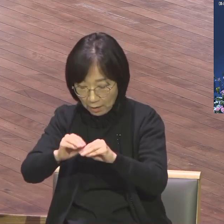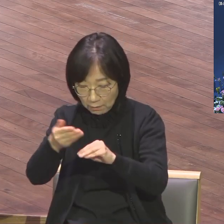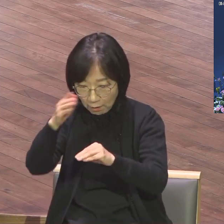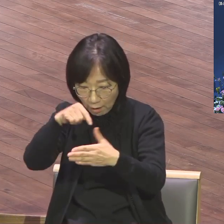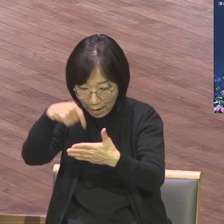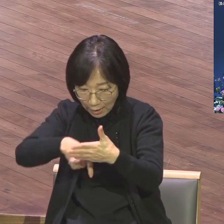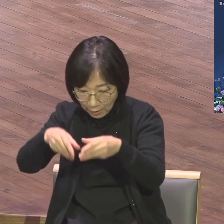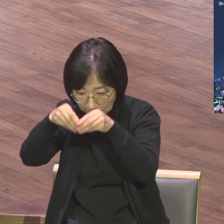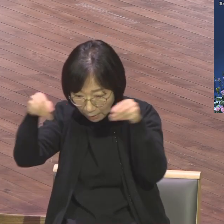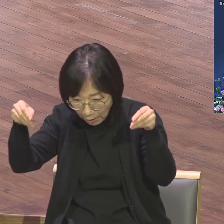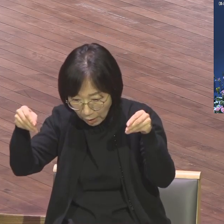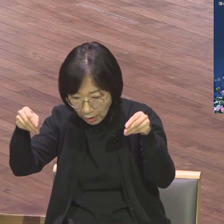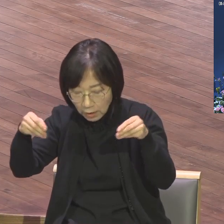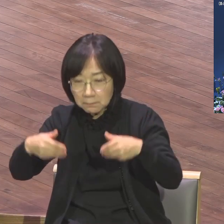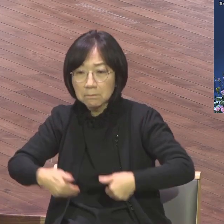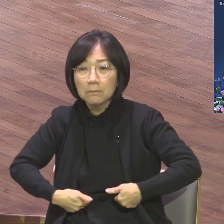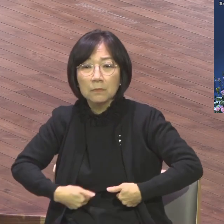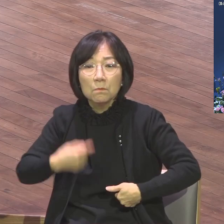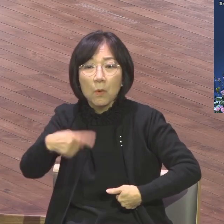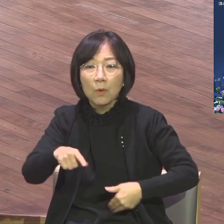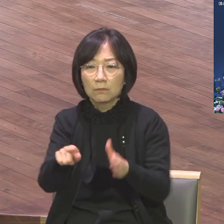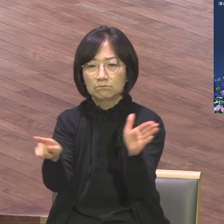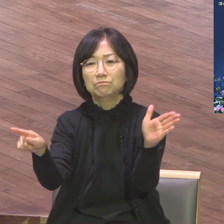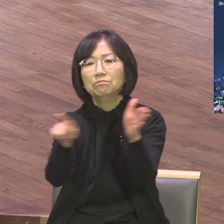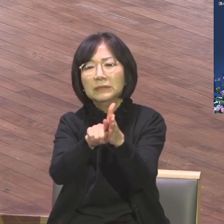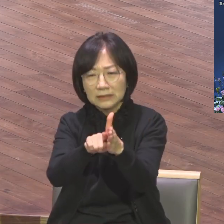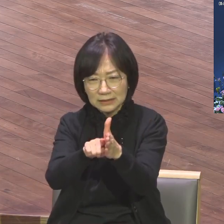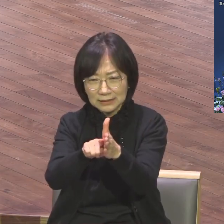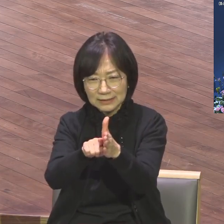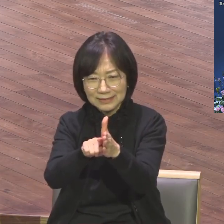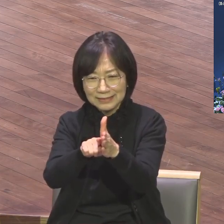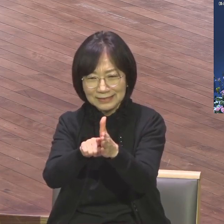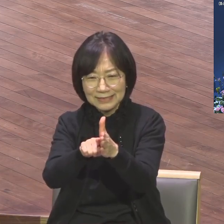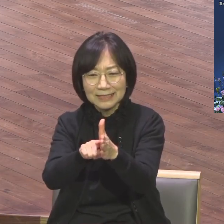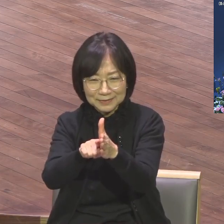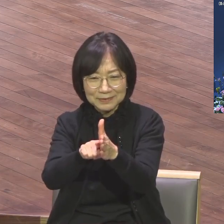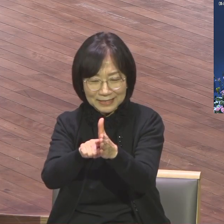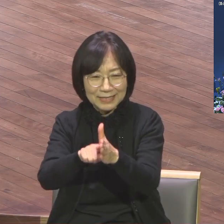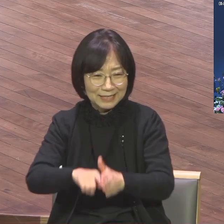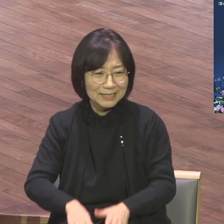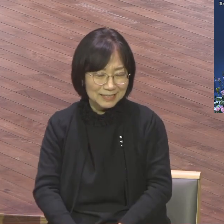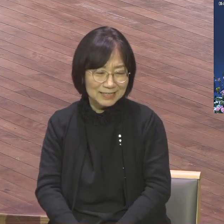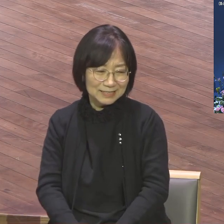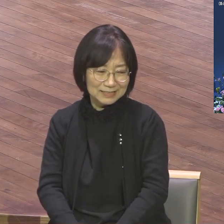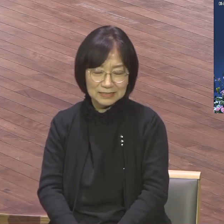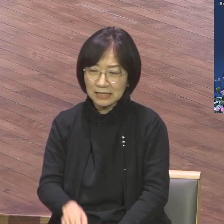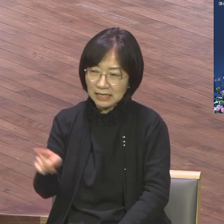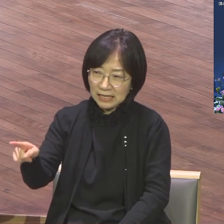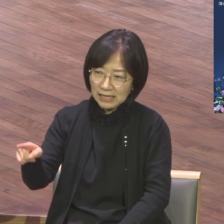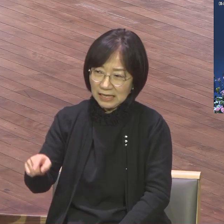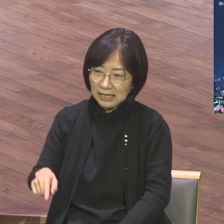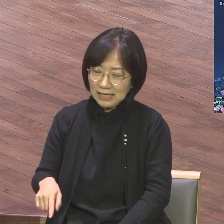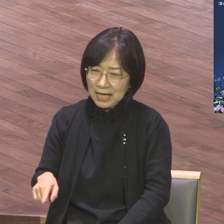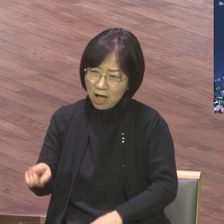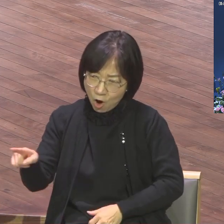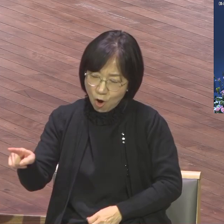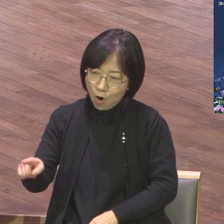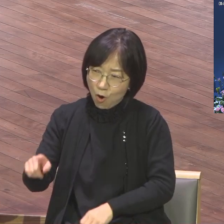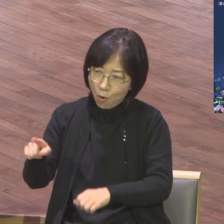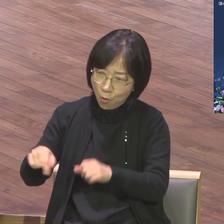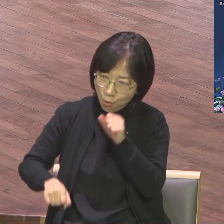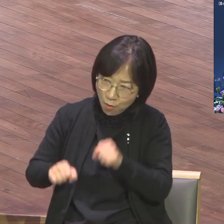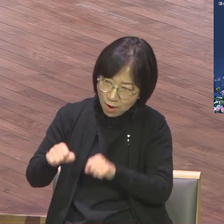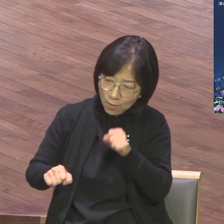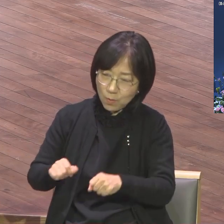뭐냐? 믿음이에요. 저 사람은 왜 저렇게 행동한가? 저 사람은 왜 저렇게 쓰임 받는가?